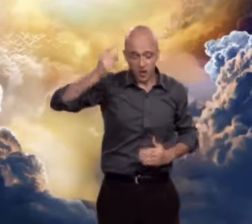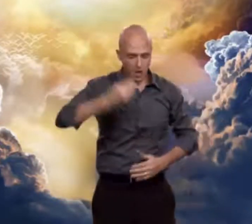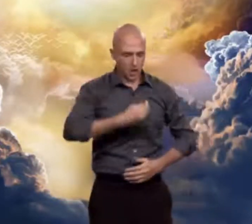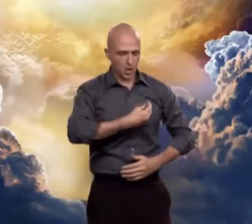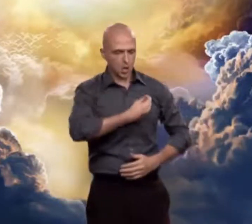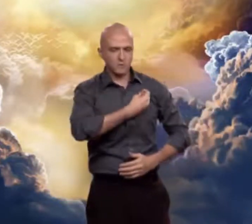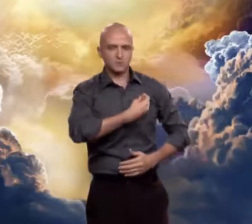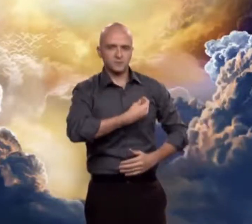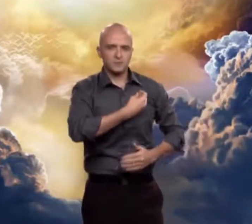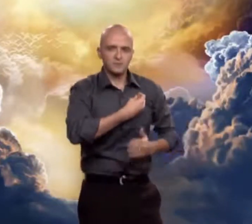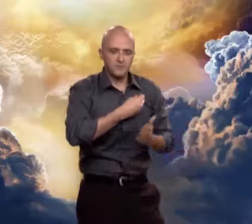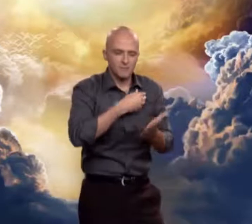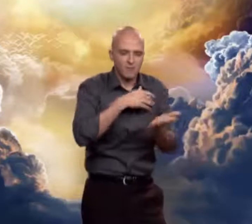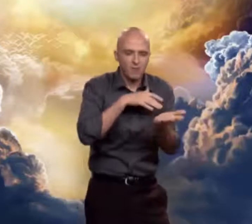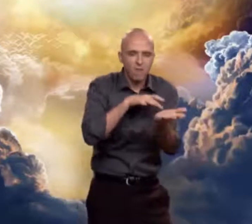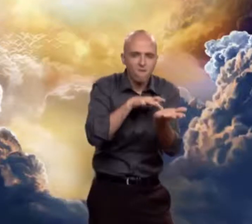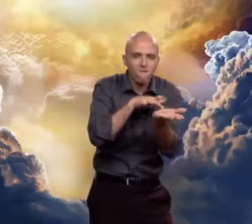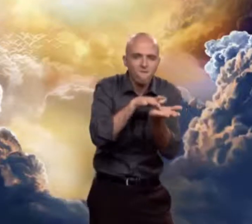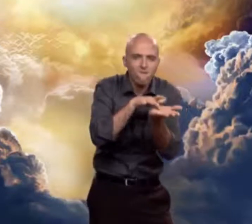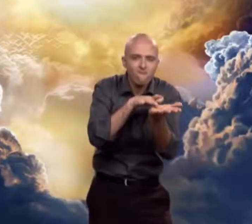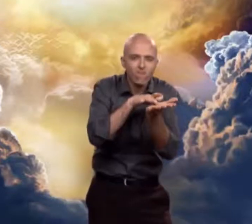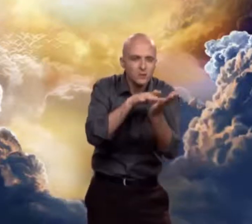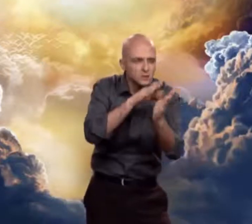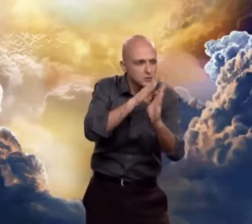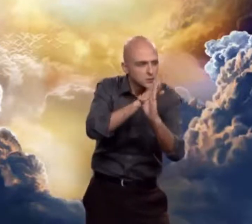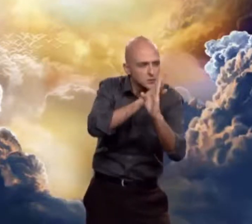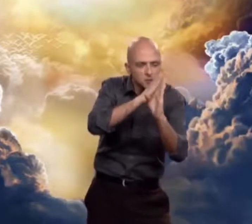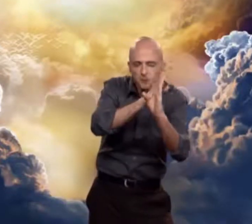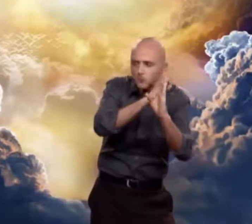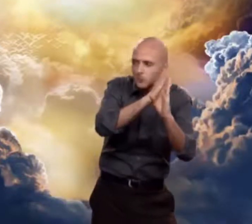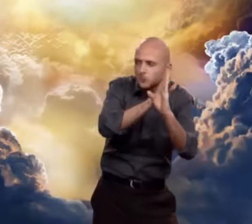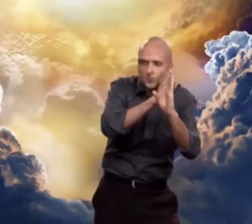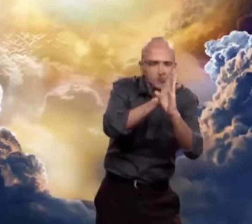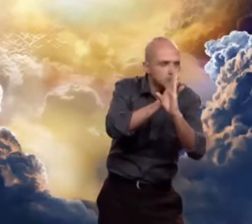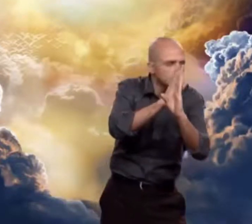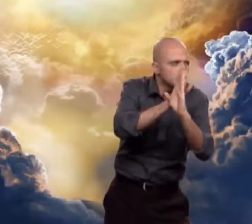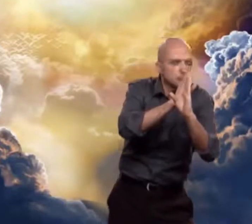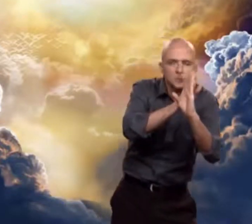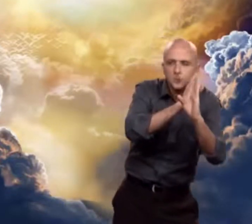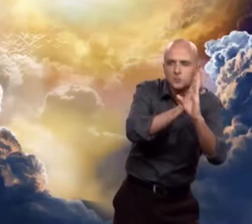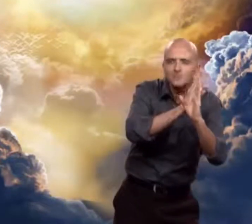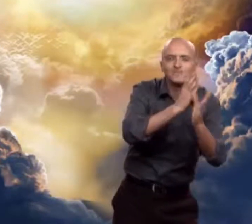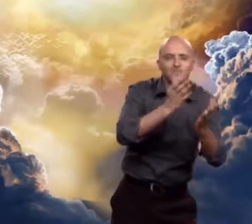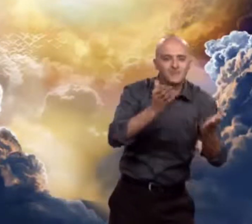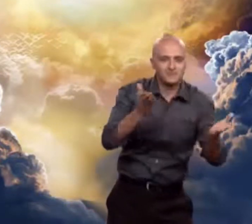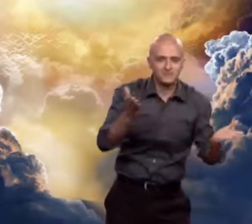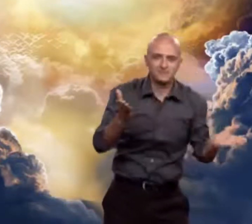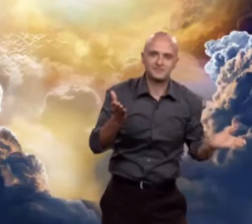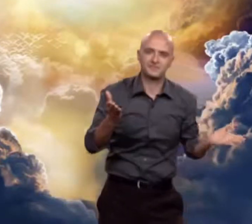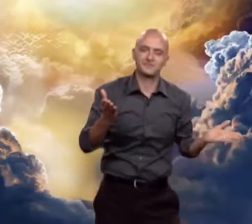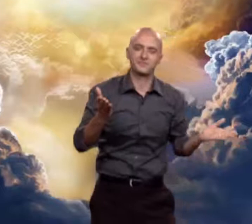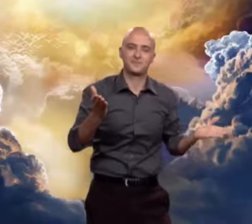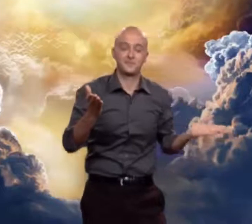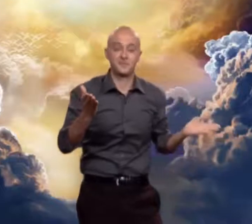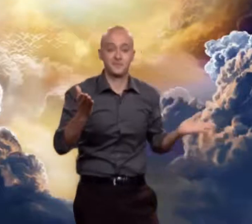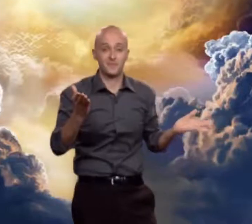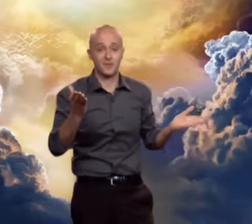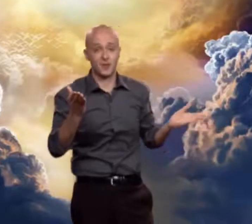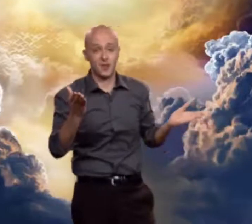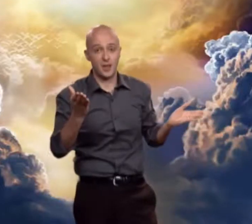Inicialmente, Satanás havia alegado estar promovendo a honra de Deus e o bem de todos os habitantes do céu. Ao lidar com o